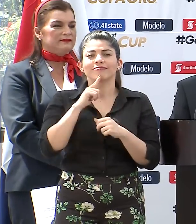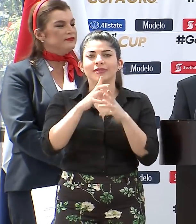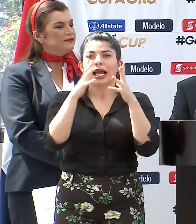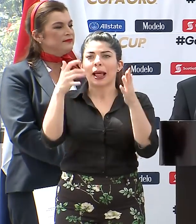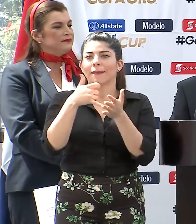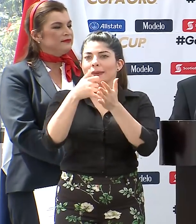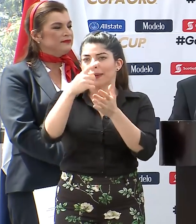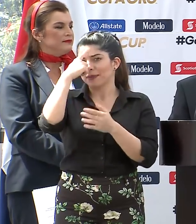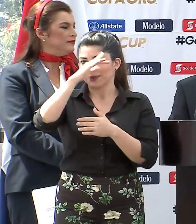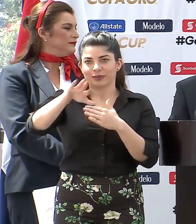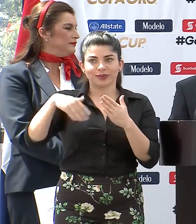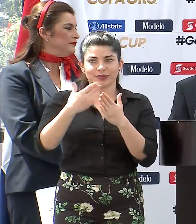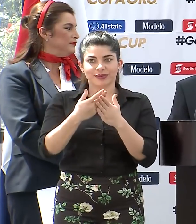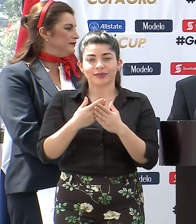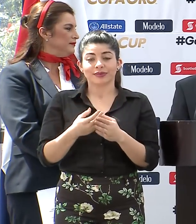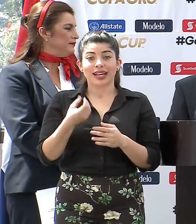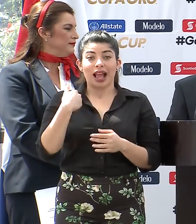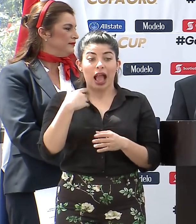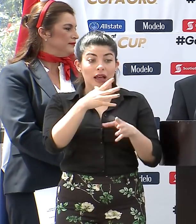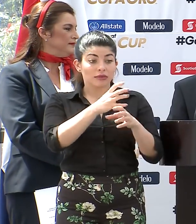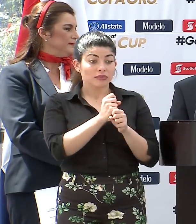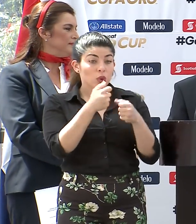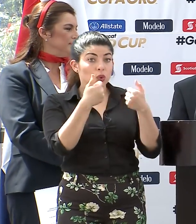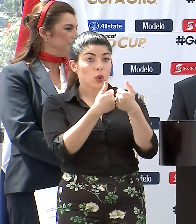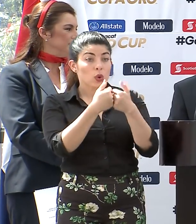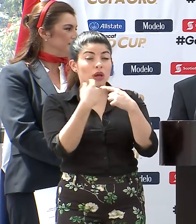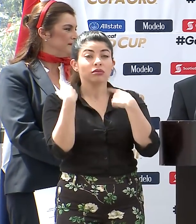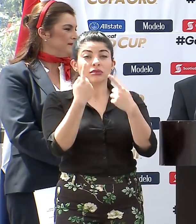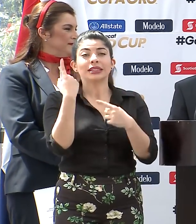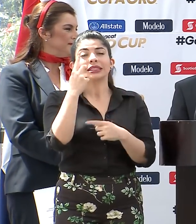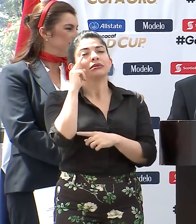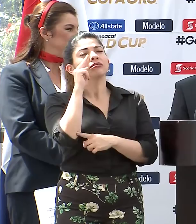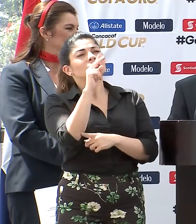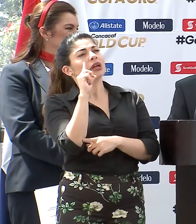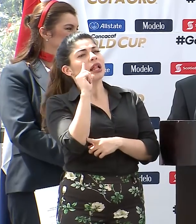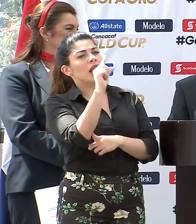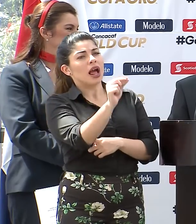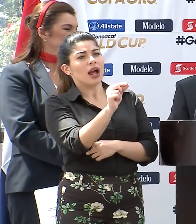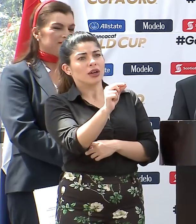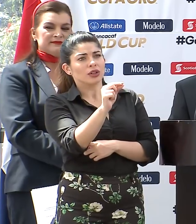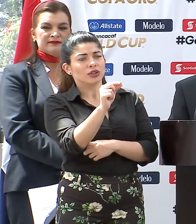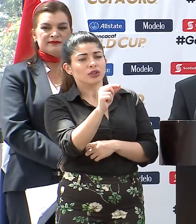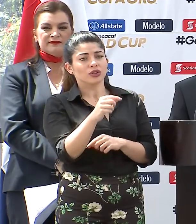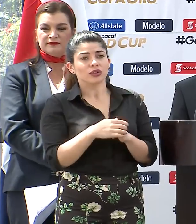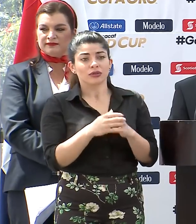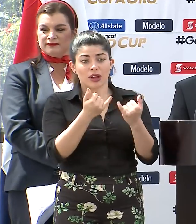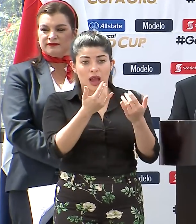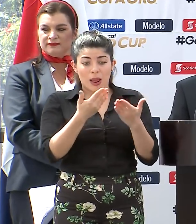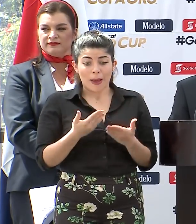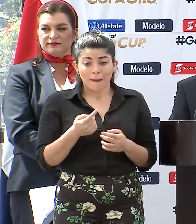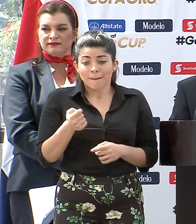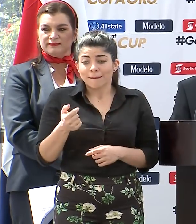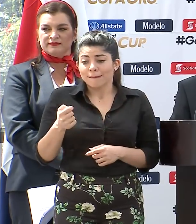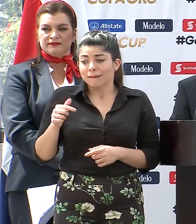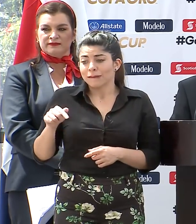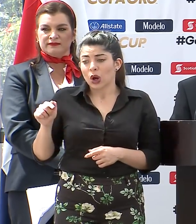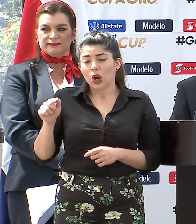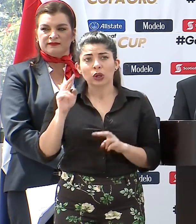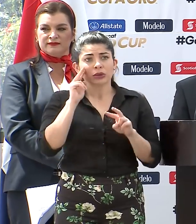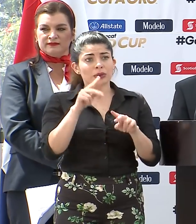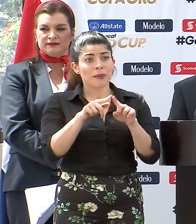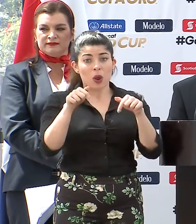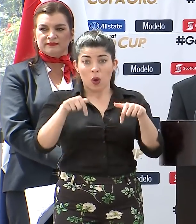premio para todos. Tener un torneo que siempre se ha visto de largo y ha sido para pocos, hoy